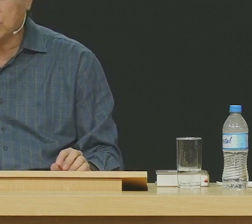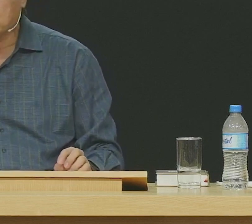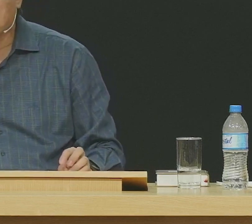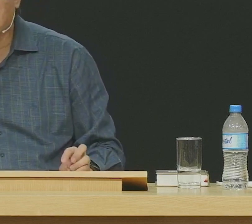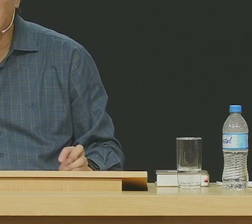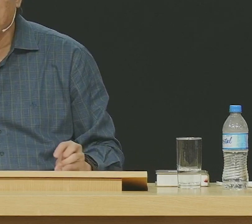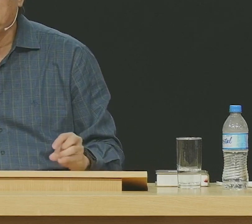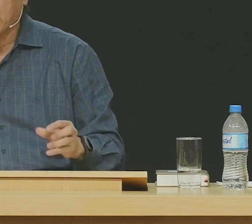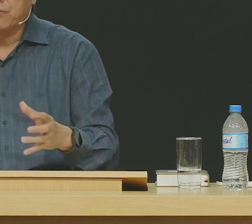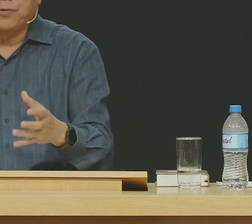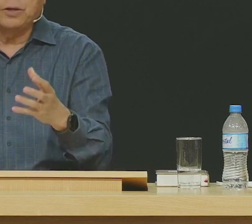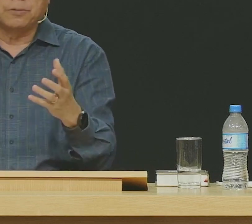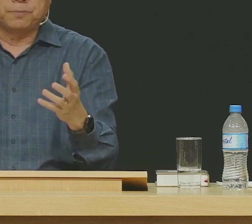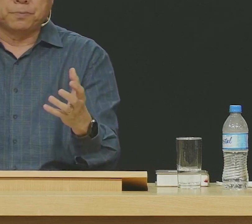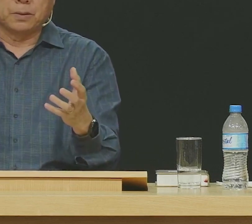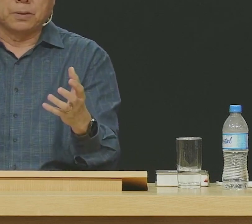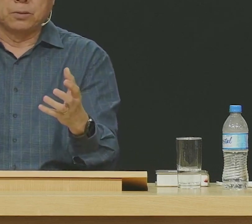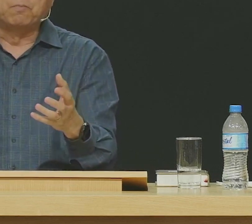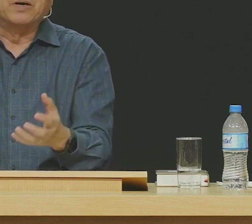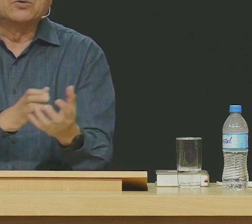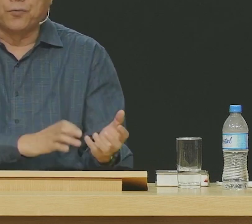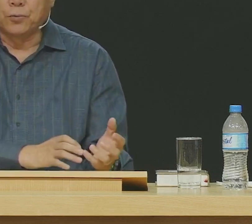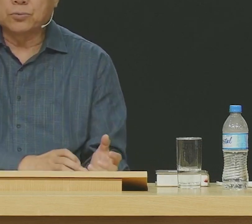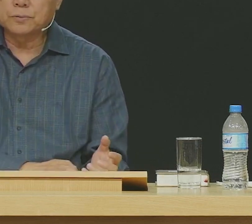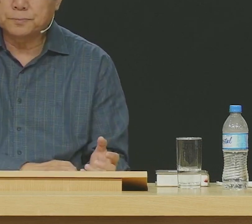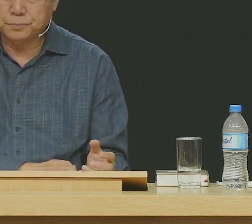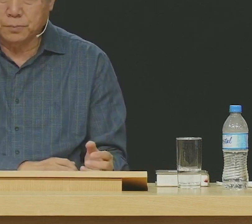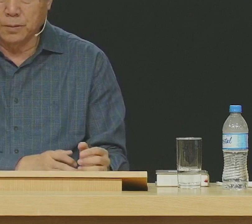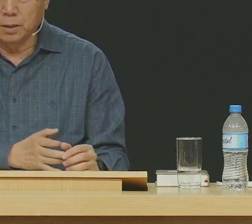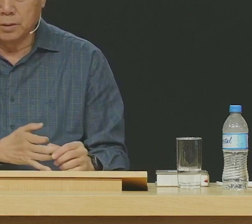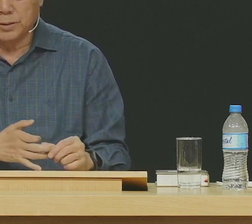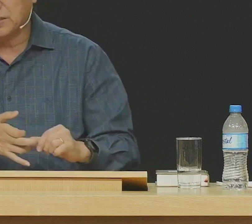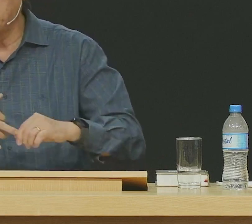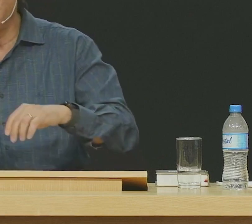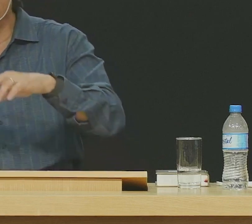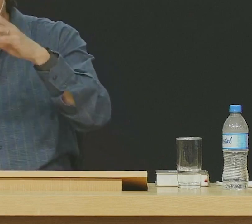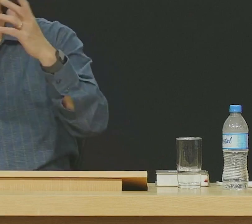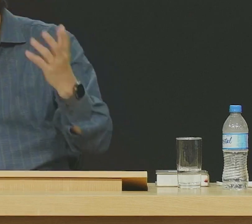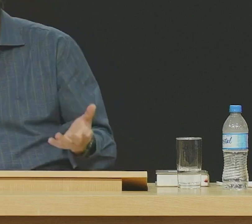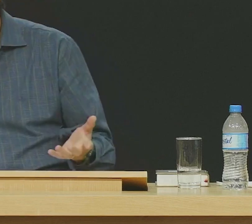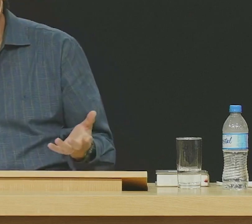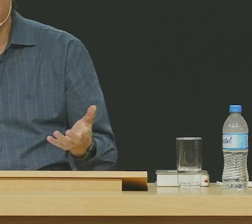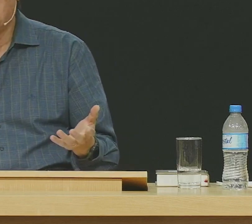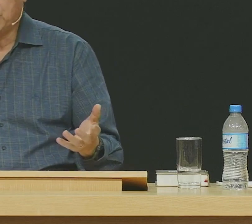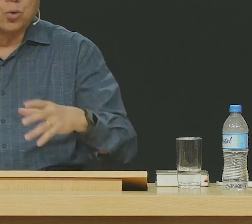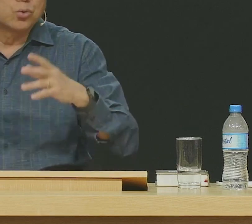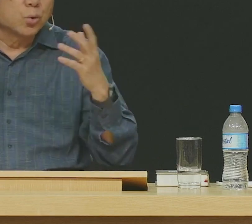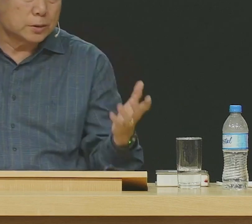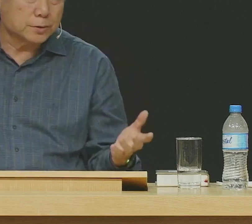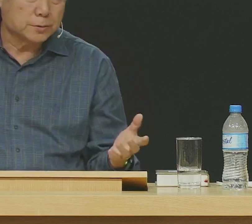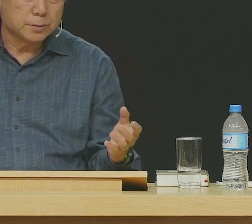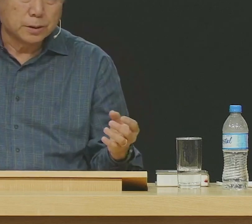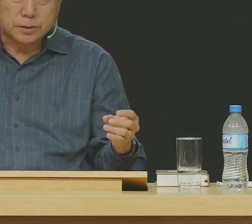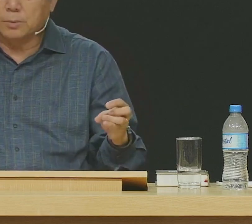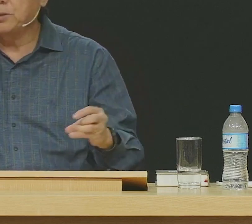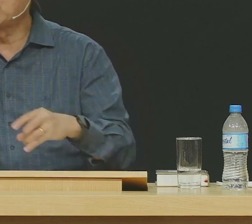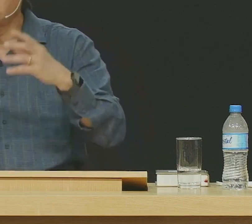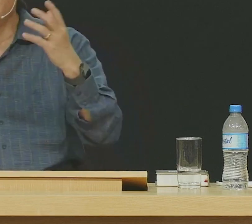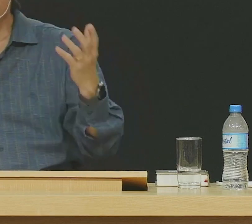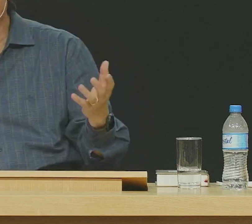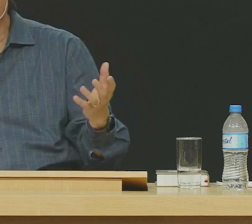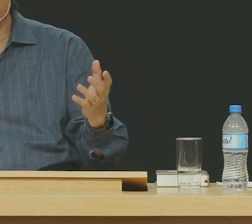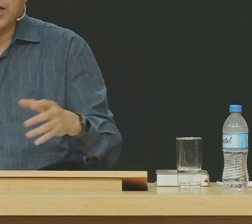em Colossos havia um pano de fundo de essa mistura de culturas,